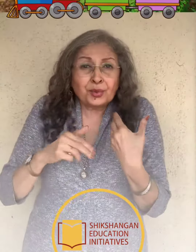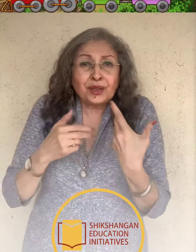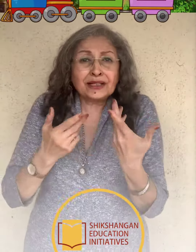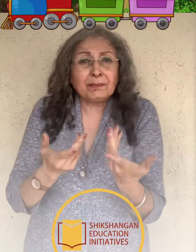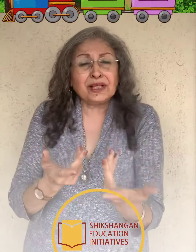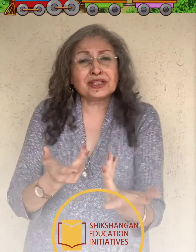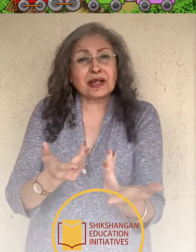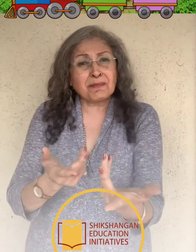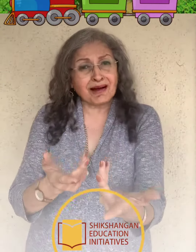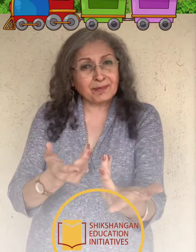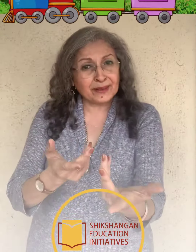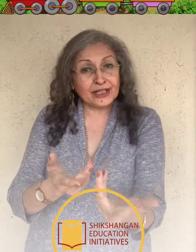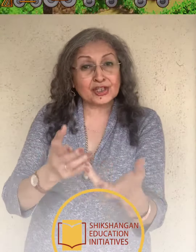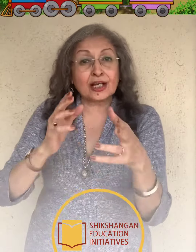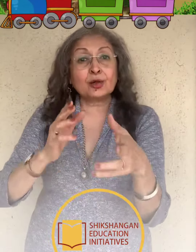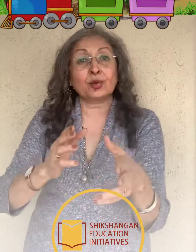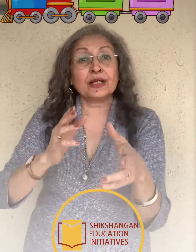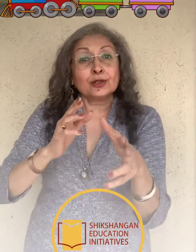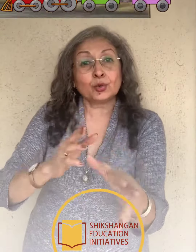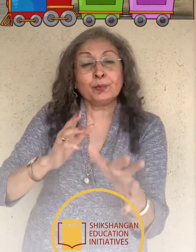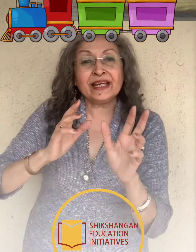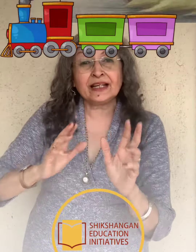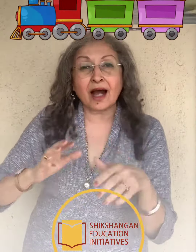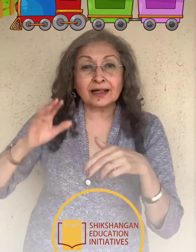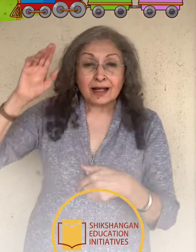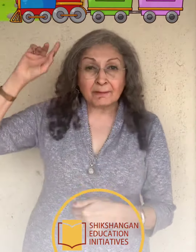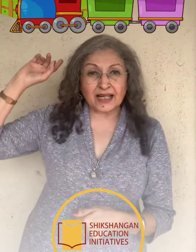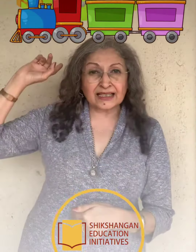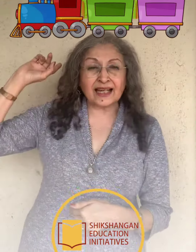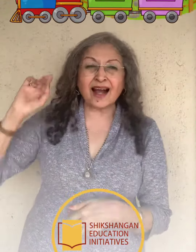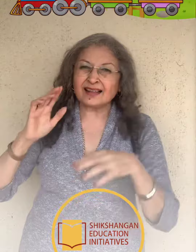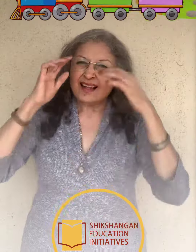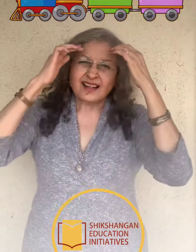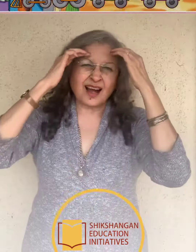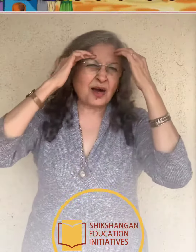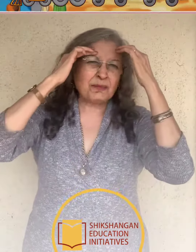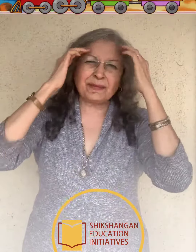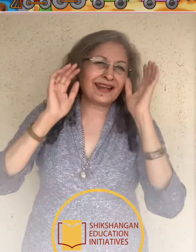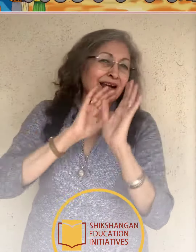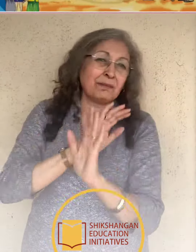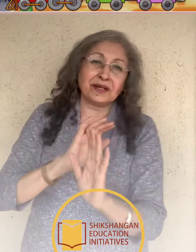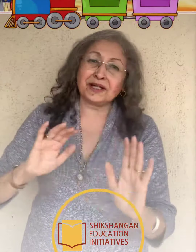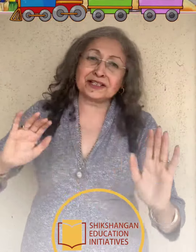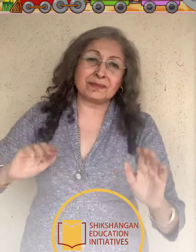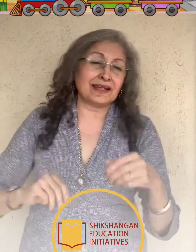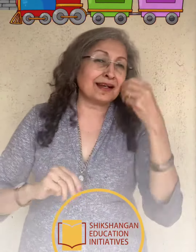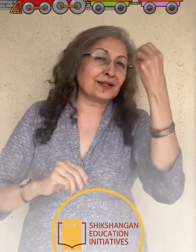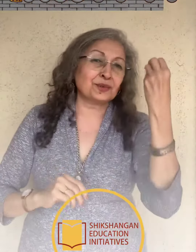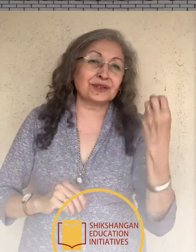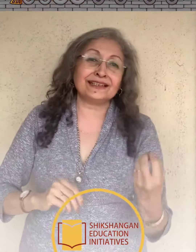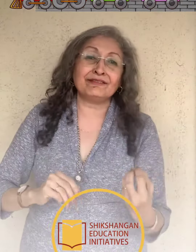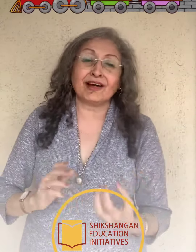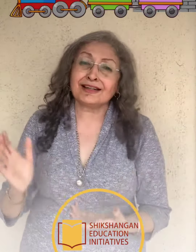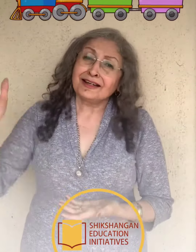के पीछे बाग बगीचे घोल धूबी घाट मंगल की हाट गांव में मेला भीड़ जमेला टूटी दीवार